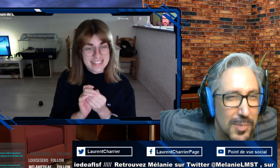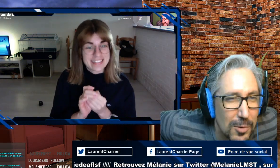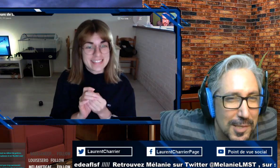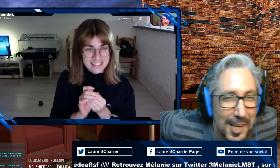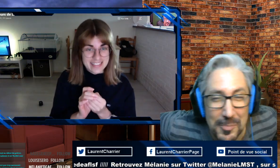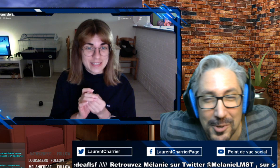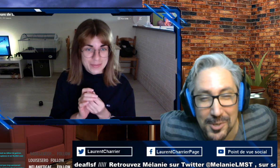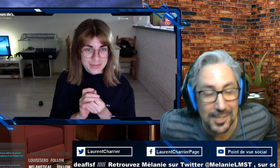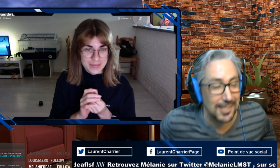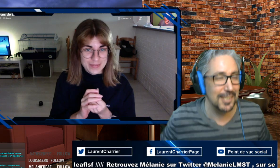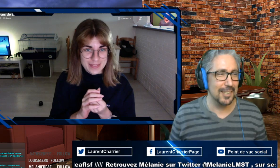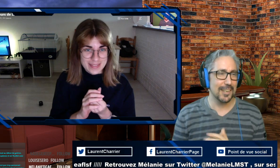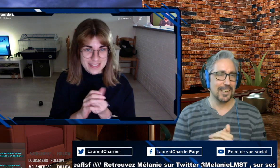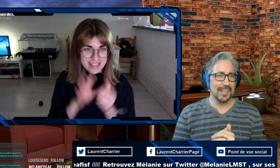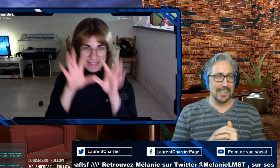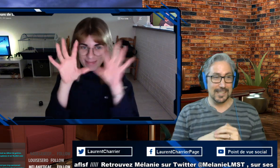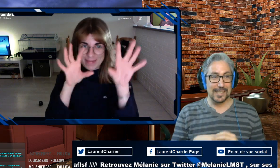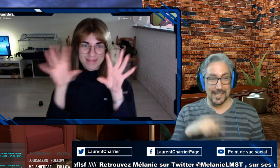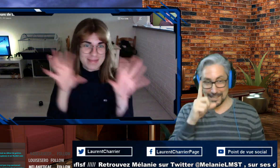est comme ça, on se rapproche,